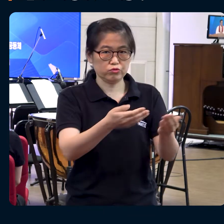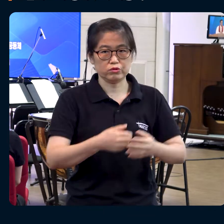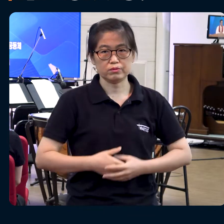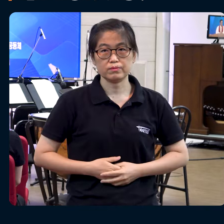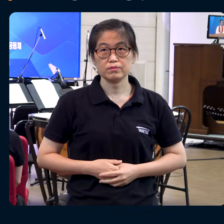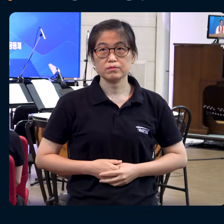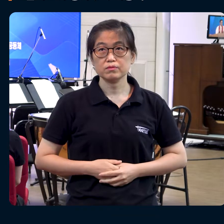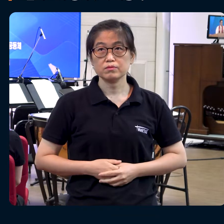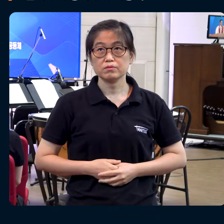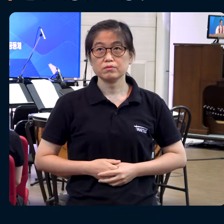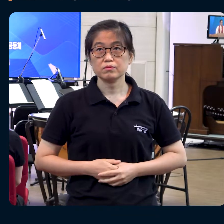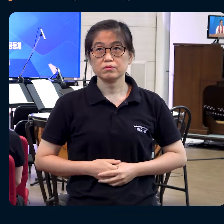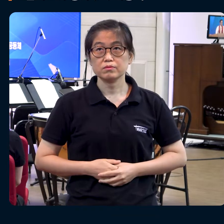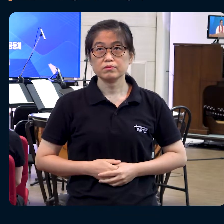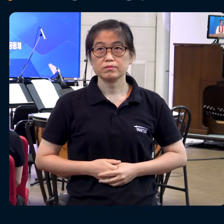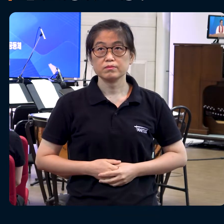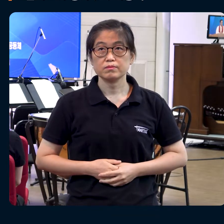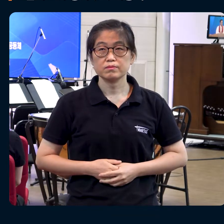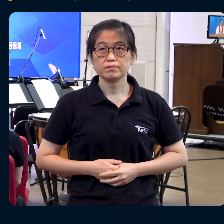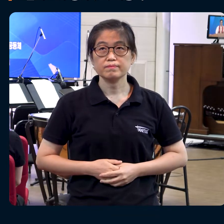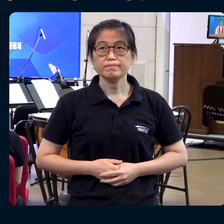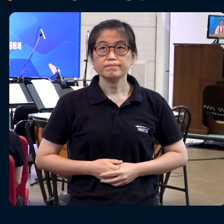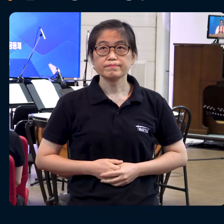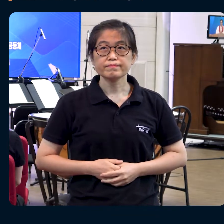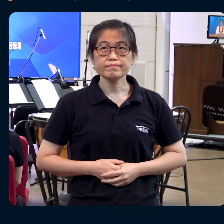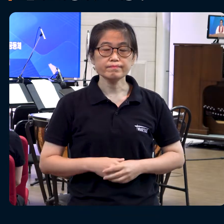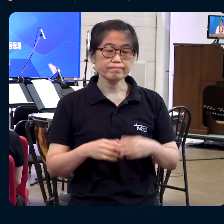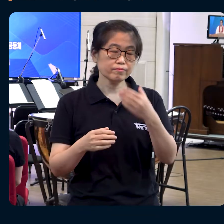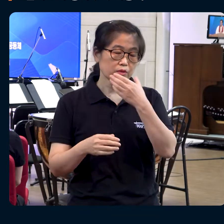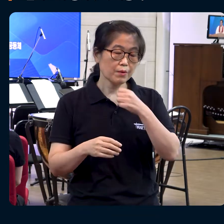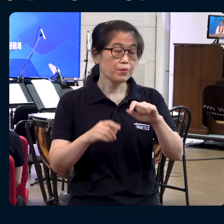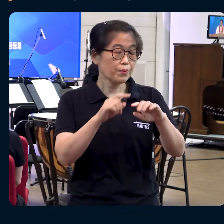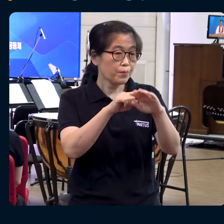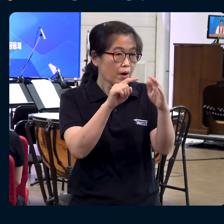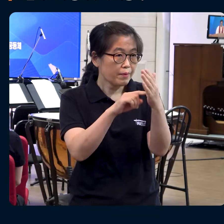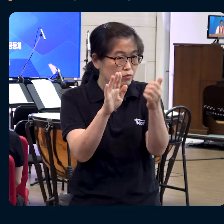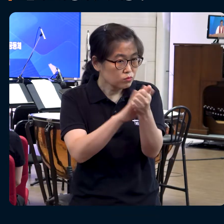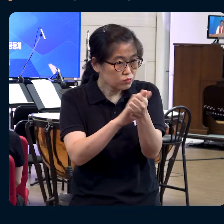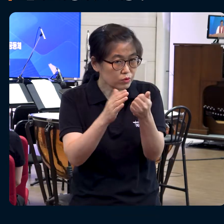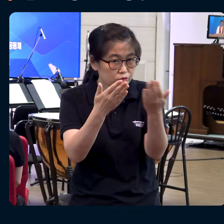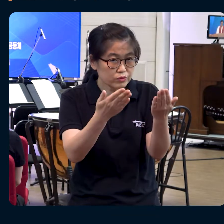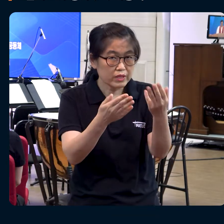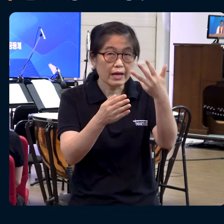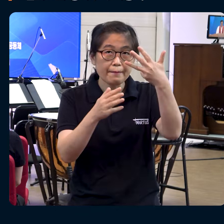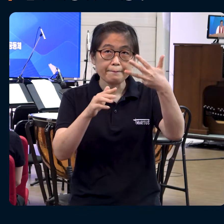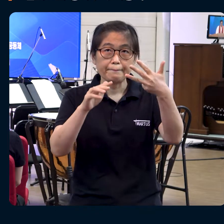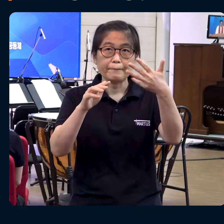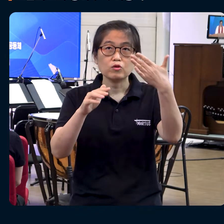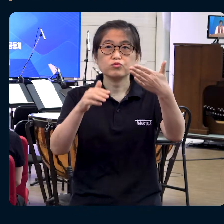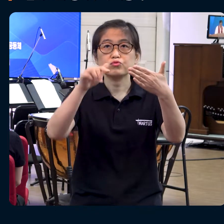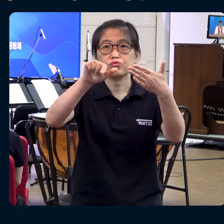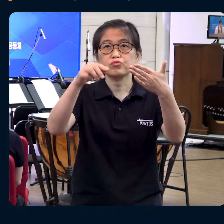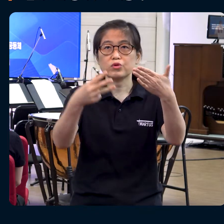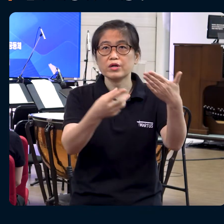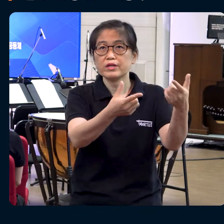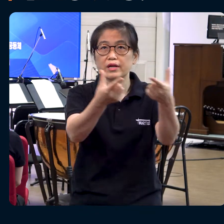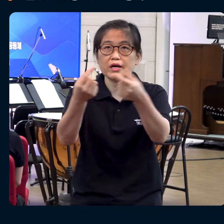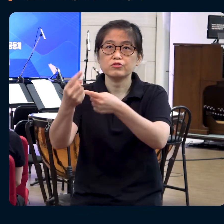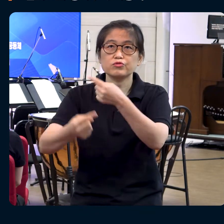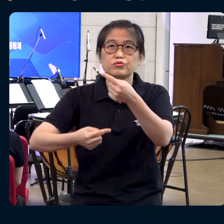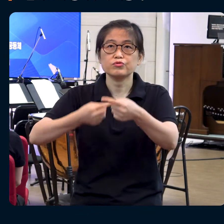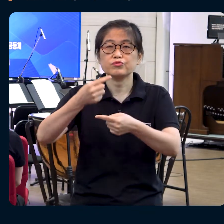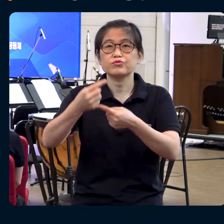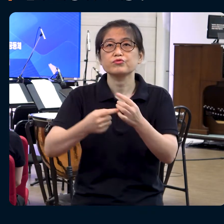하세요. 어떤 퍼포먼스를 통해서 그의 마음을 만지기 시작합니다. 우리 9절 말씀 같이